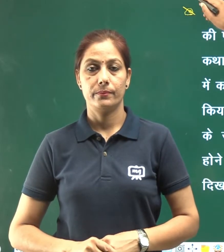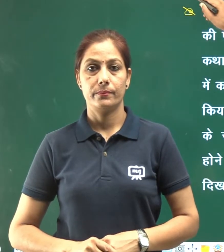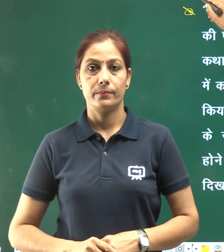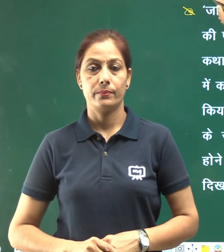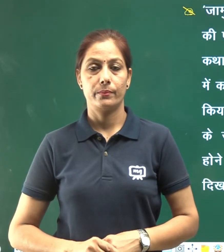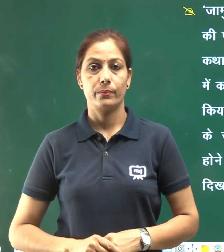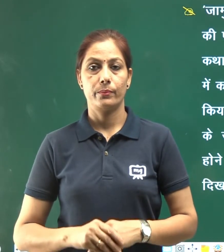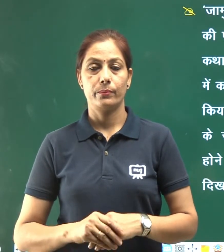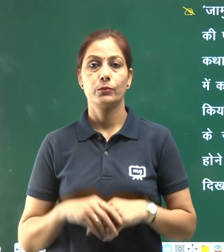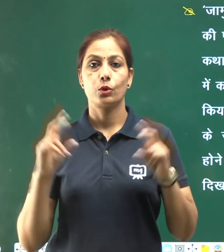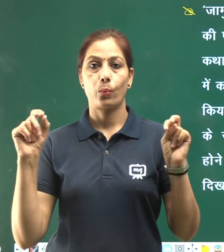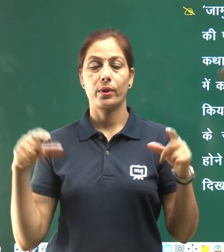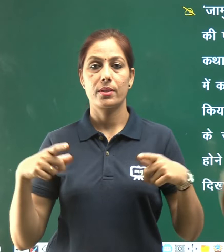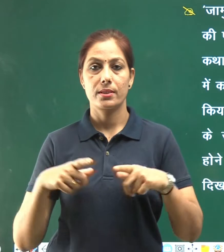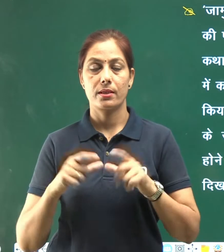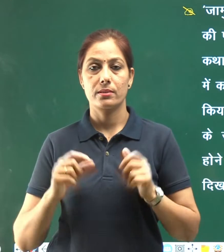पाठ का सारांश।